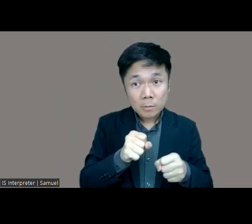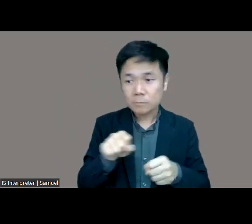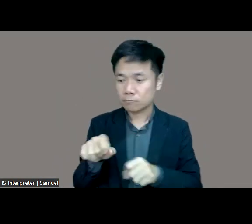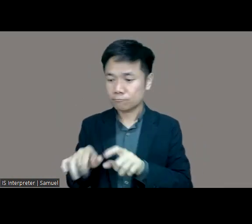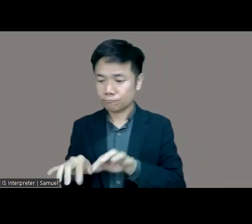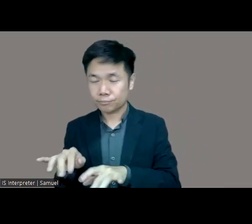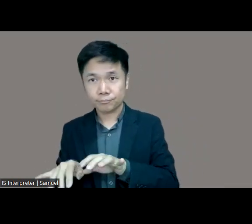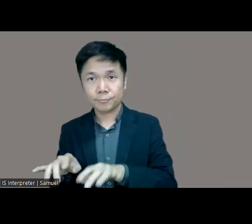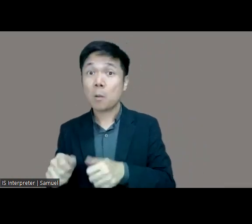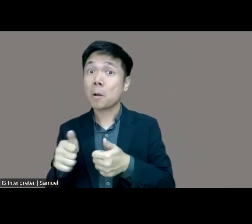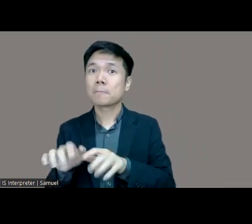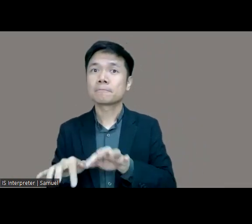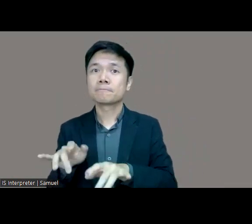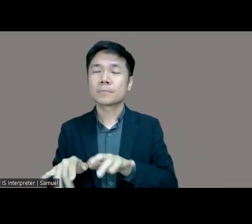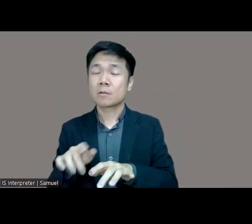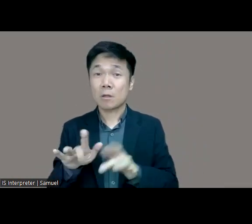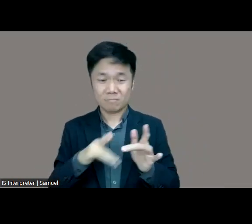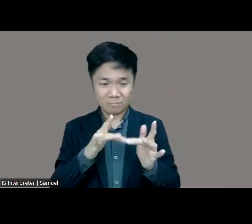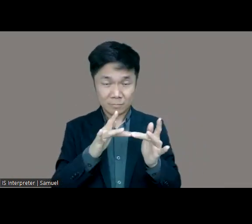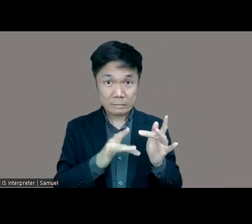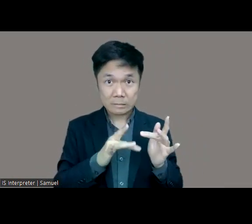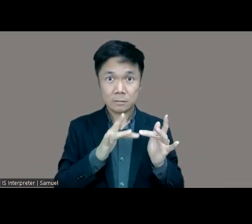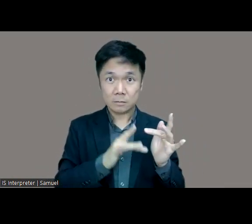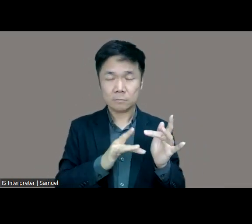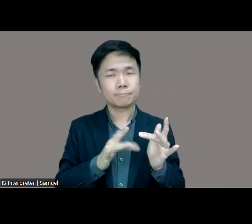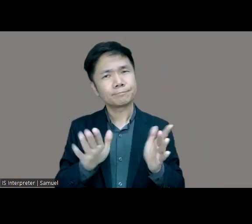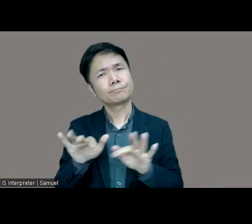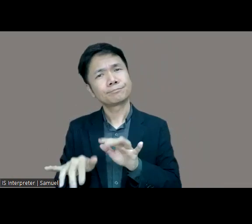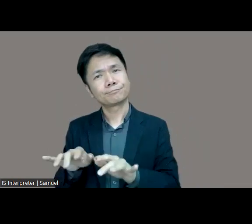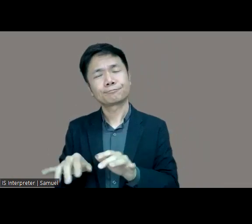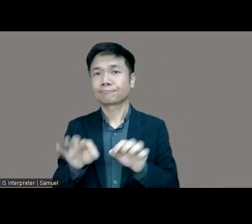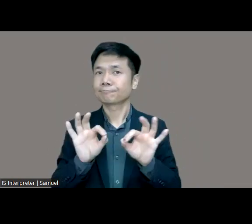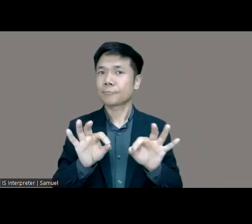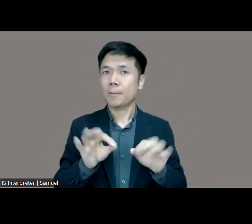chat si votre connexion n'est pas bonne.